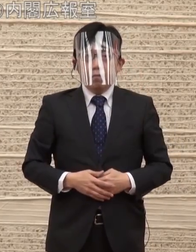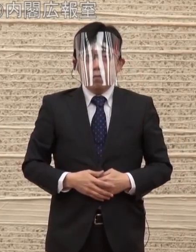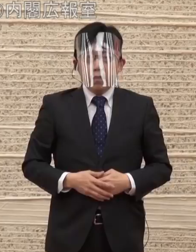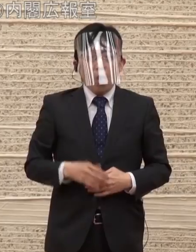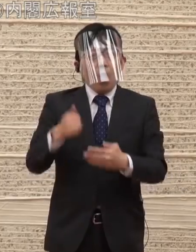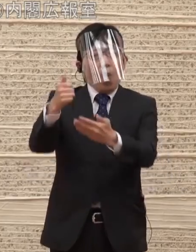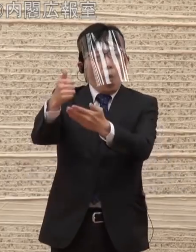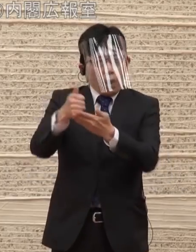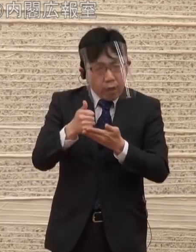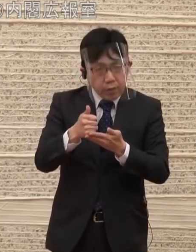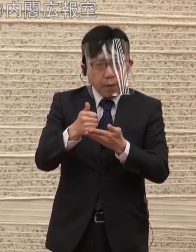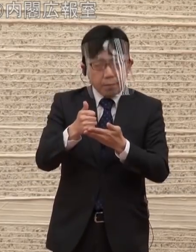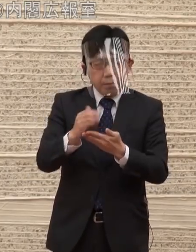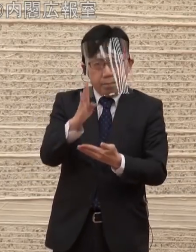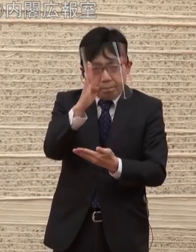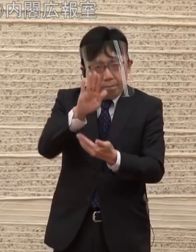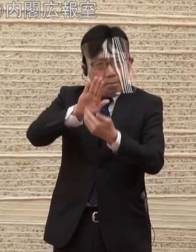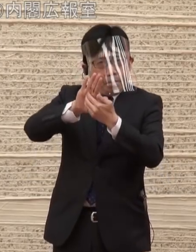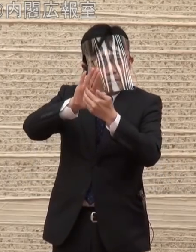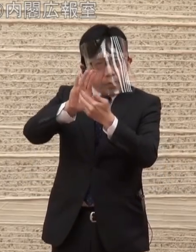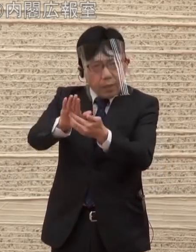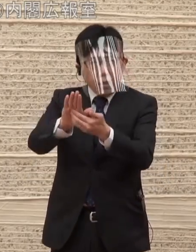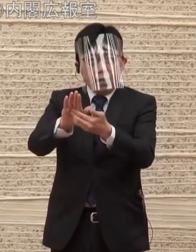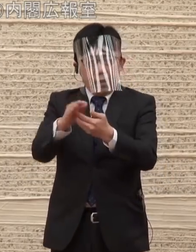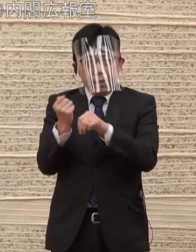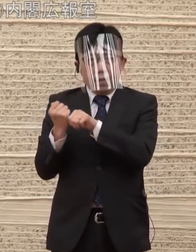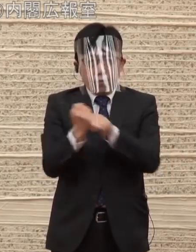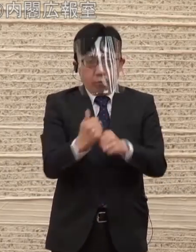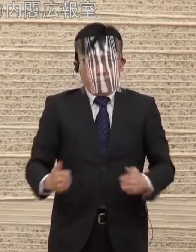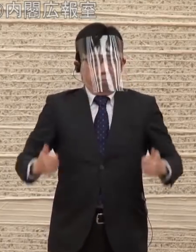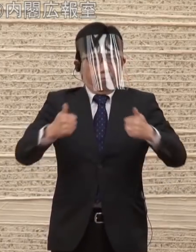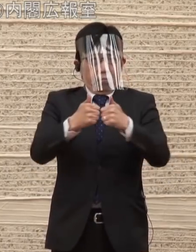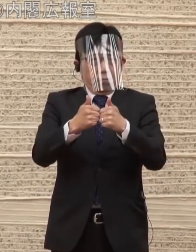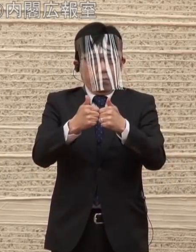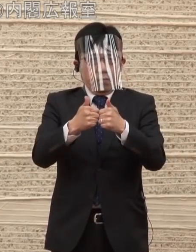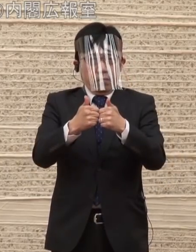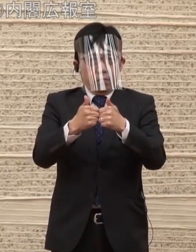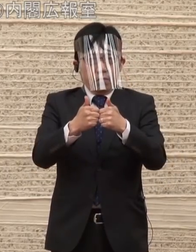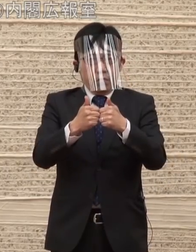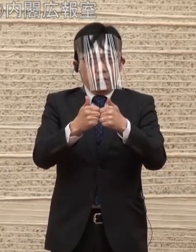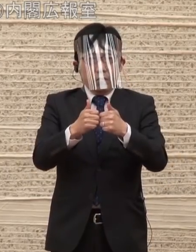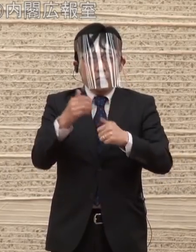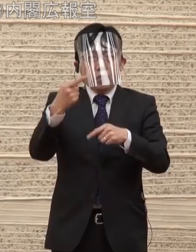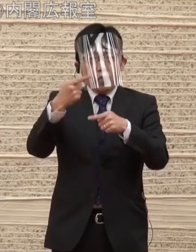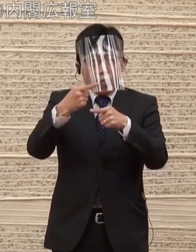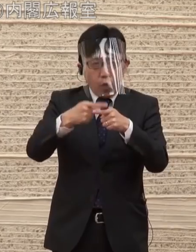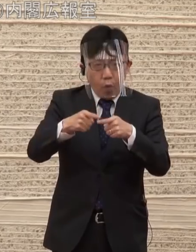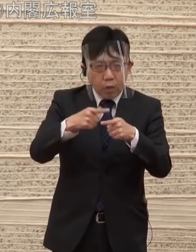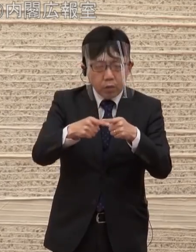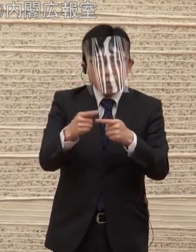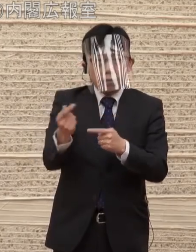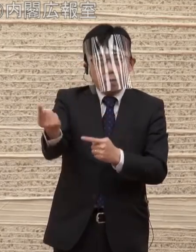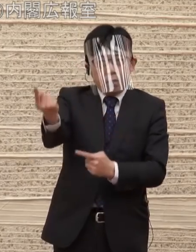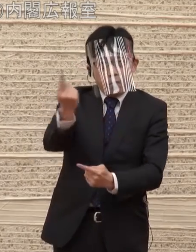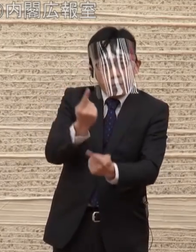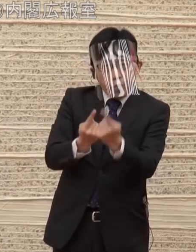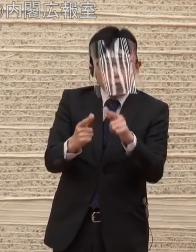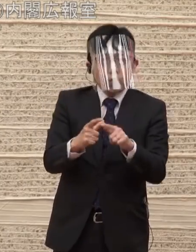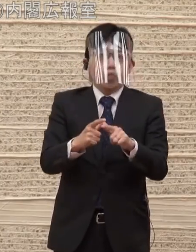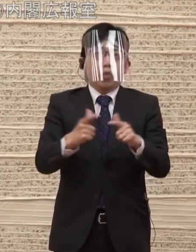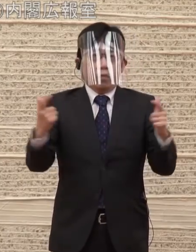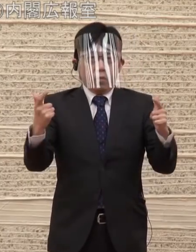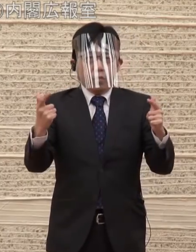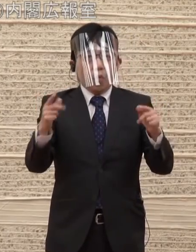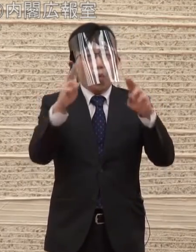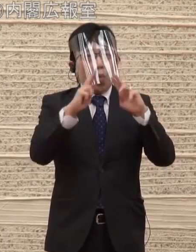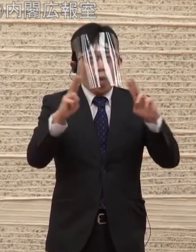から再開していただき段階的に観客を増やしていくコンサートや